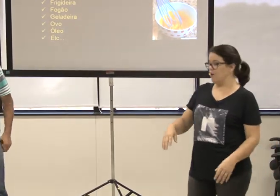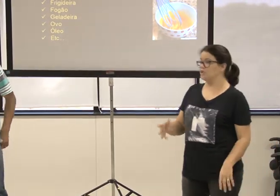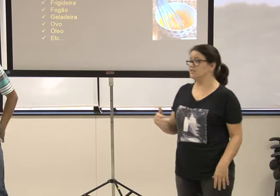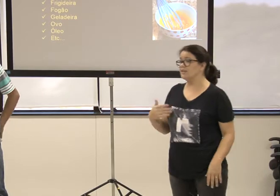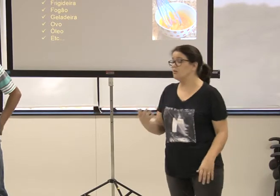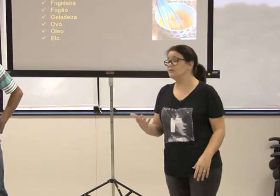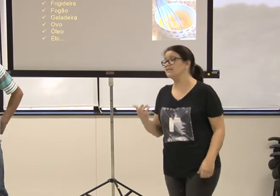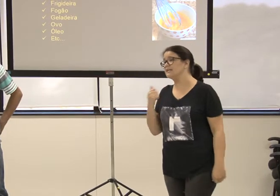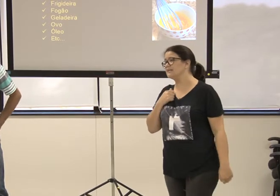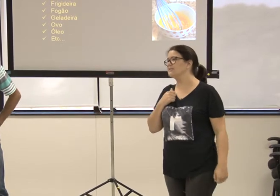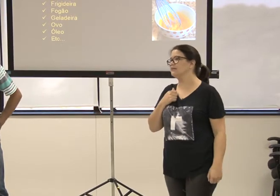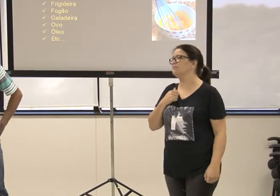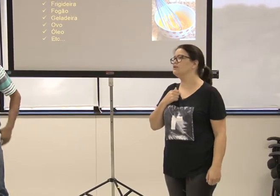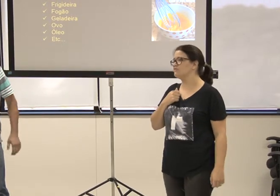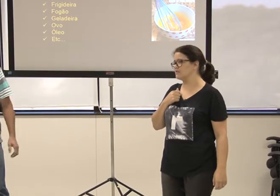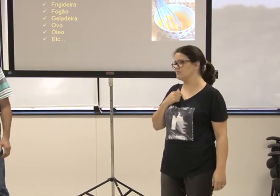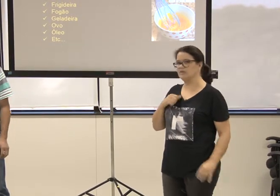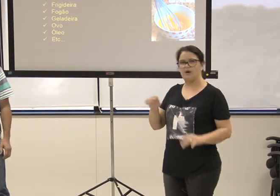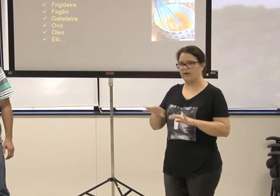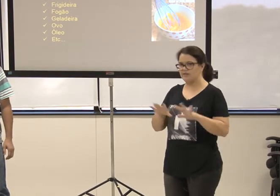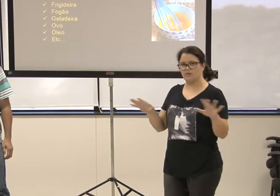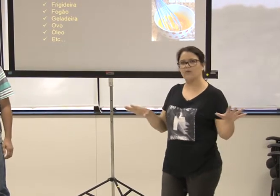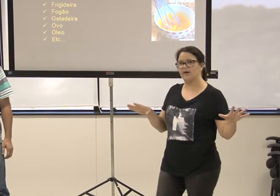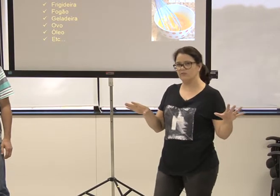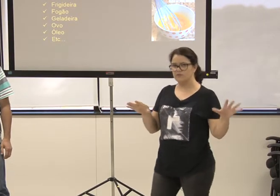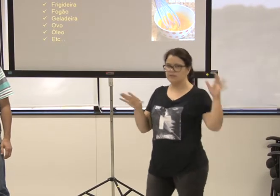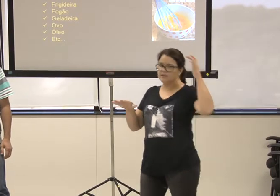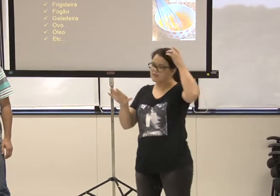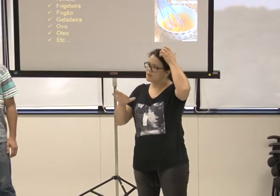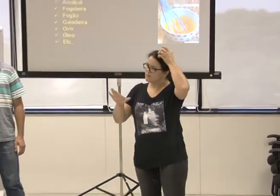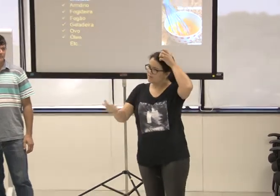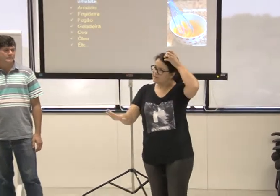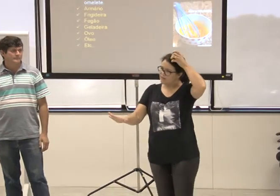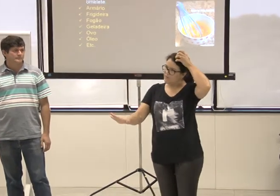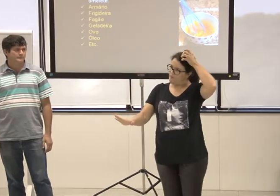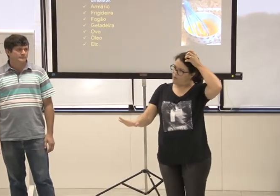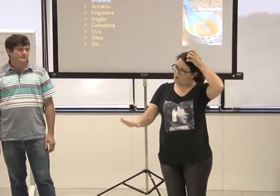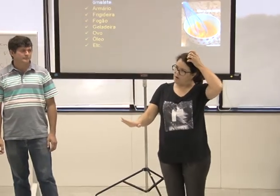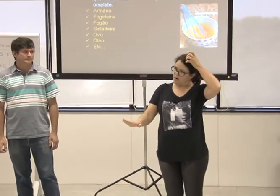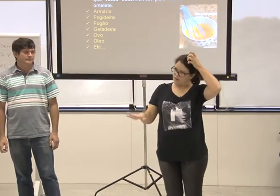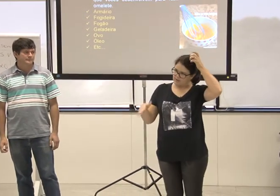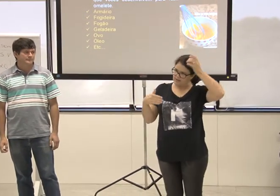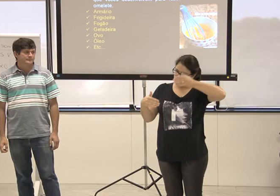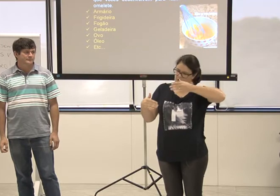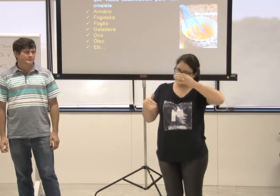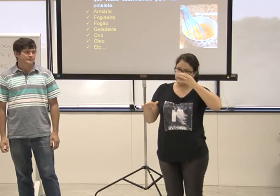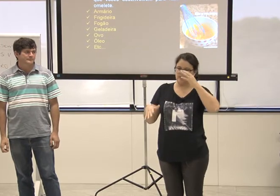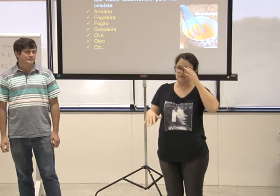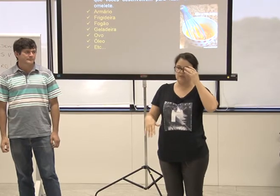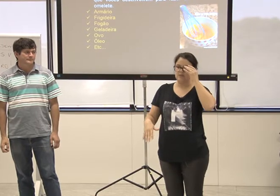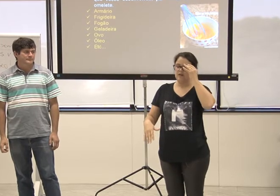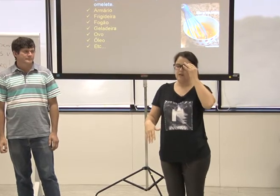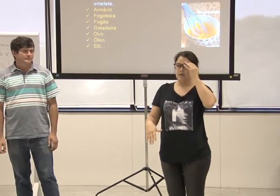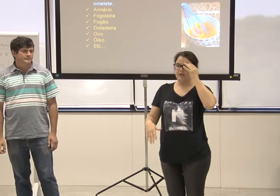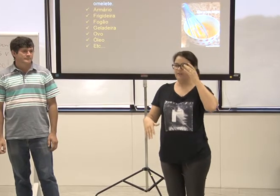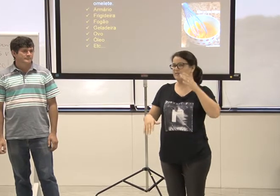Você não precisa necessariamente fazer o sinal. É isso que eu quero que vocês percebam um pouco agora, essas próximas aulas. Eu quero que vocês